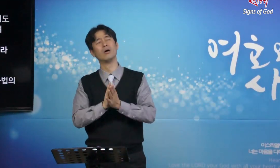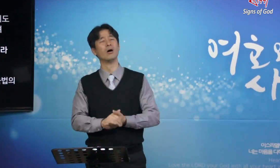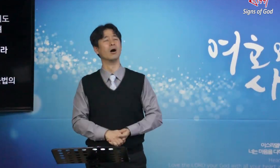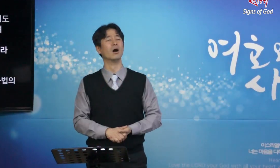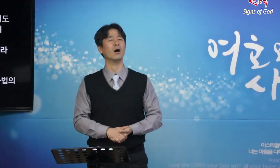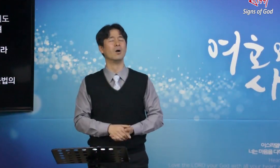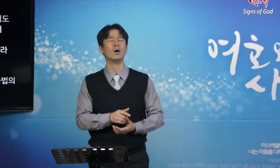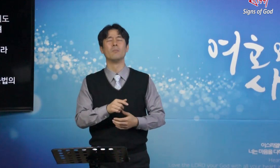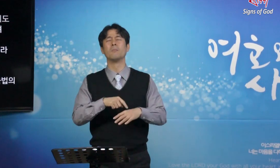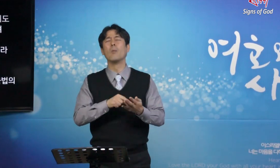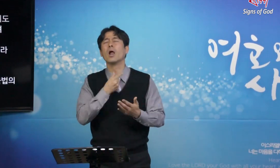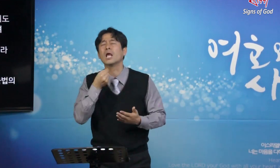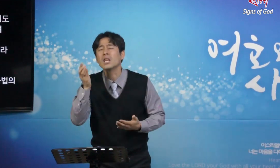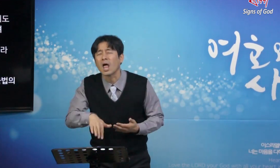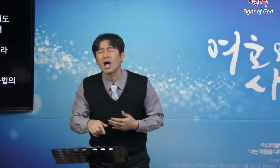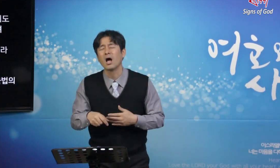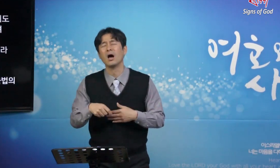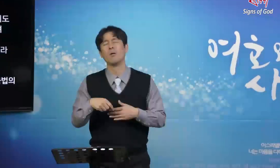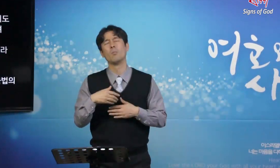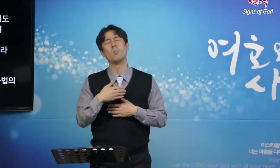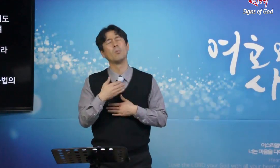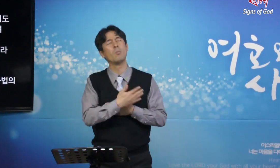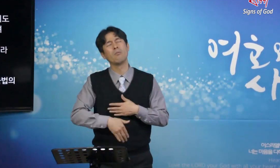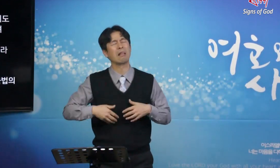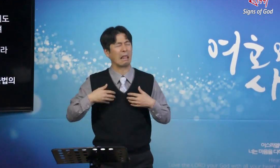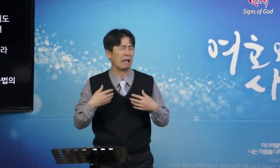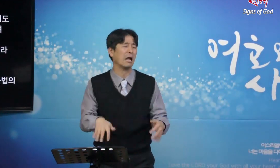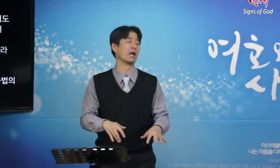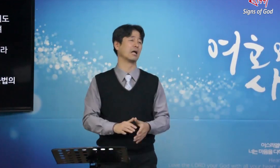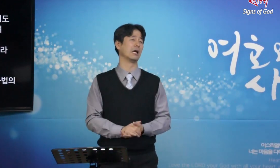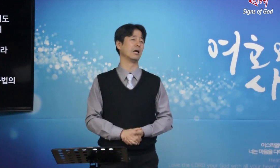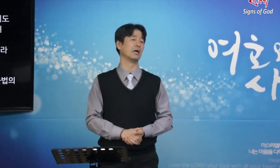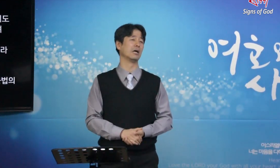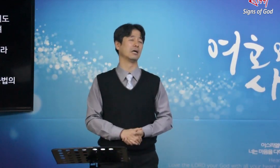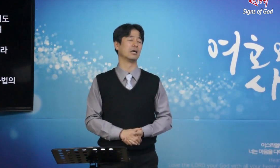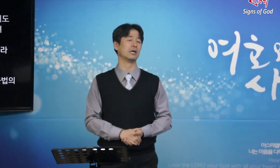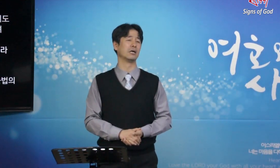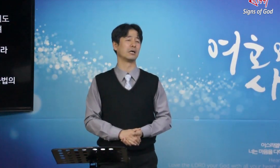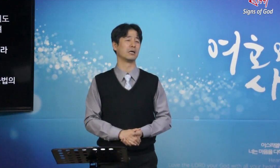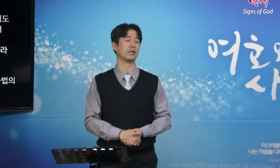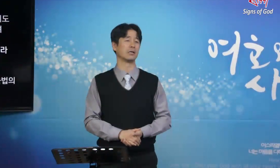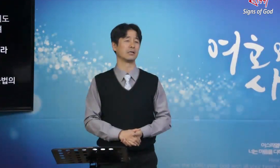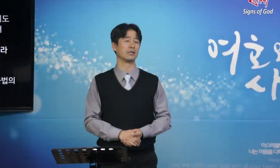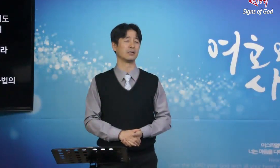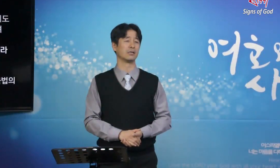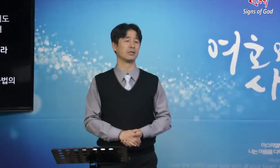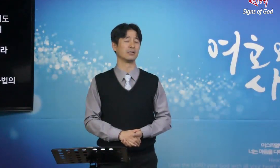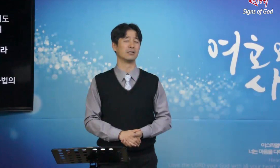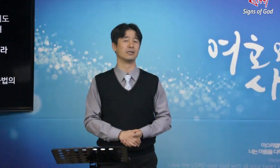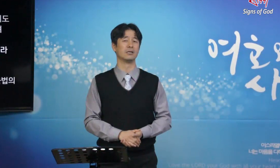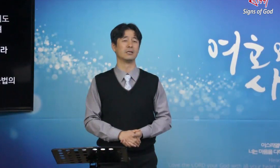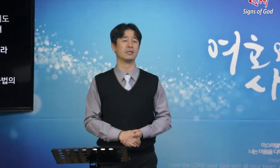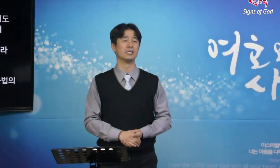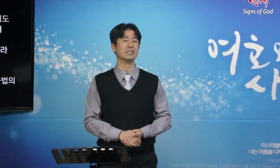용인들의 그 마음도 비슷한 것 같습니다. 마음은 원하는데 그들의 몸이 연약한 것을 볼 수가